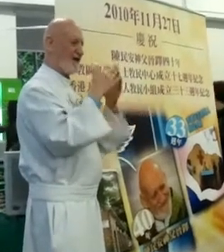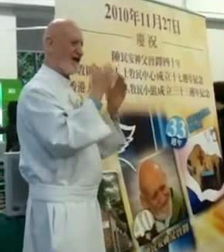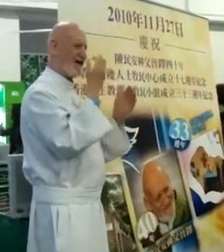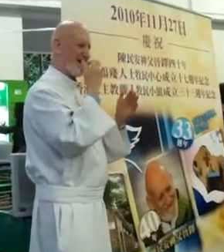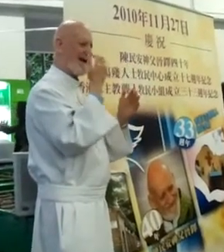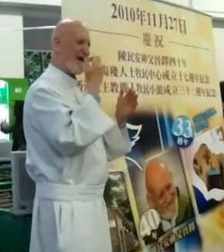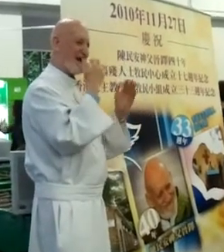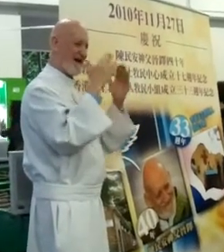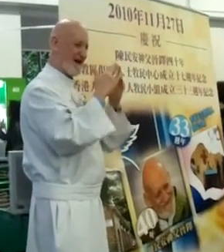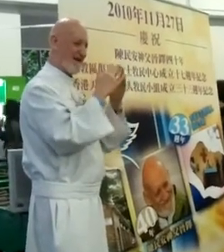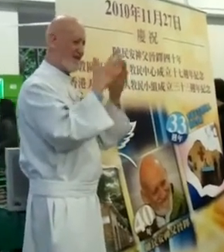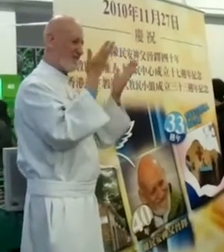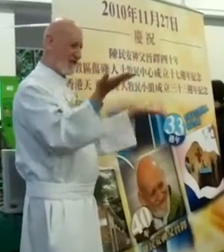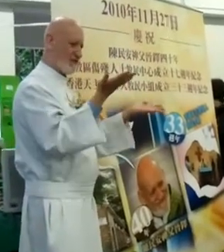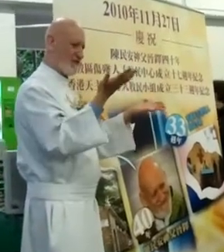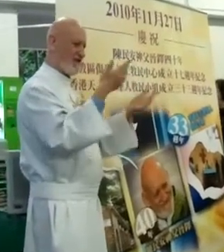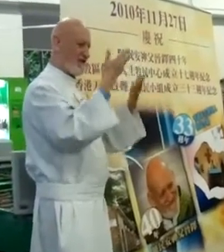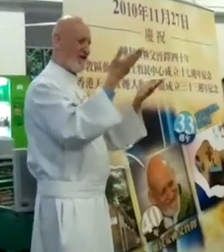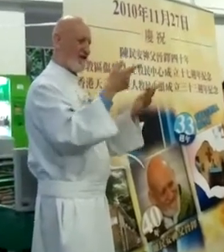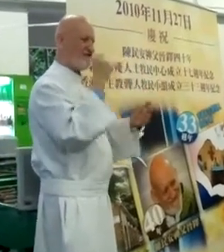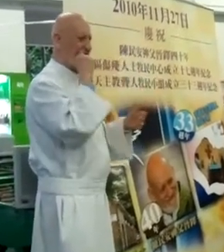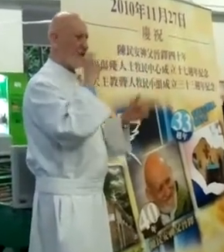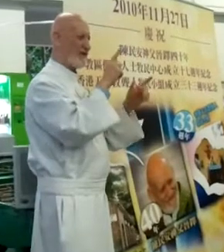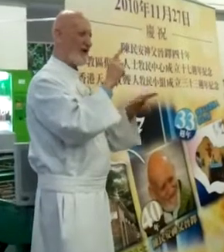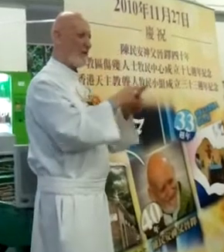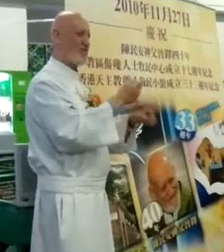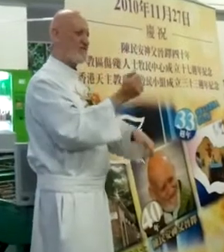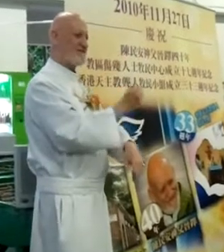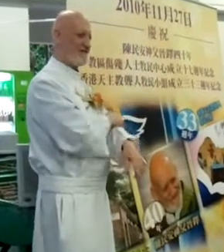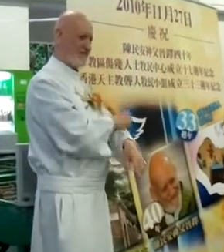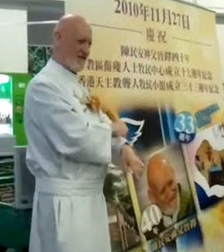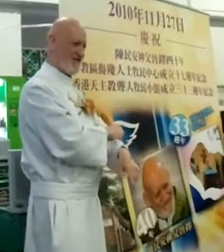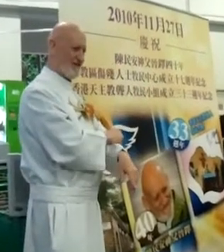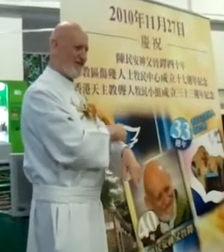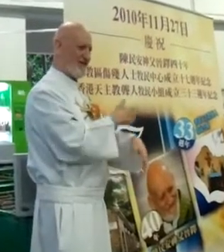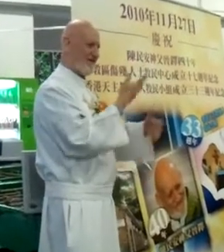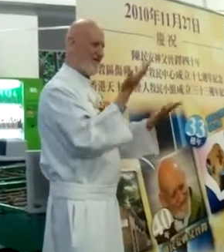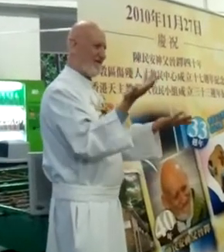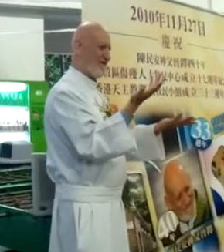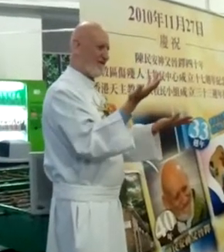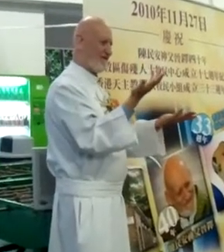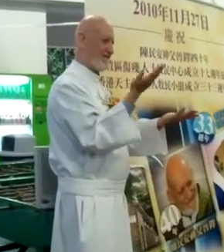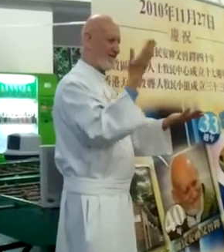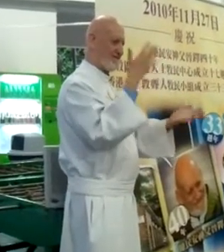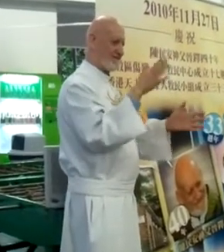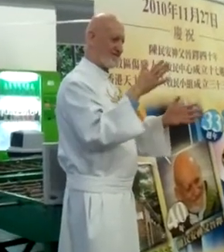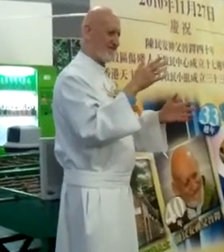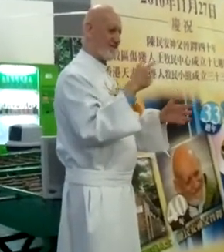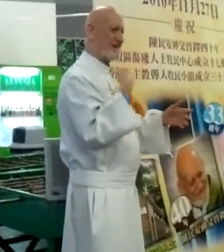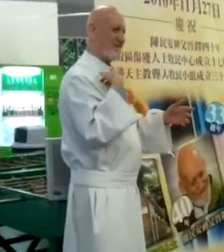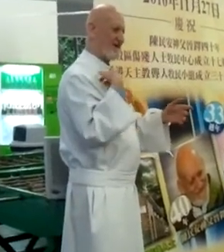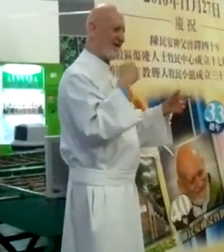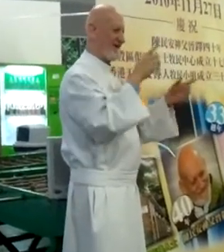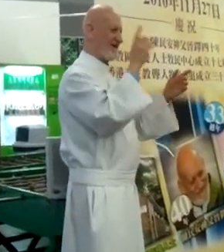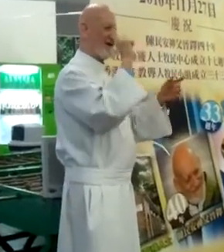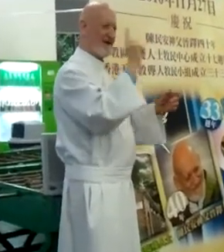我希望咧我覺得聾人香港嘅澳門聾人都好似我嘅家人。雖然